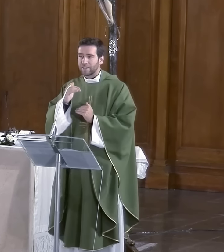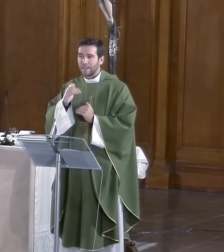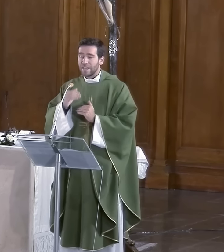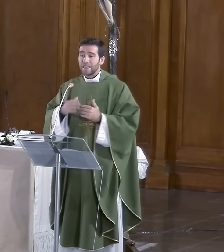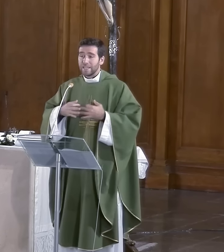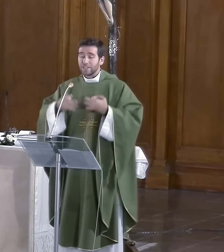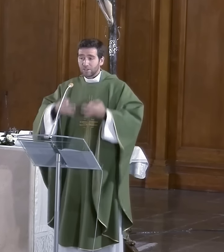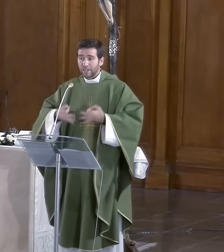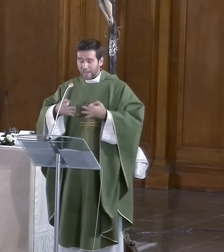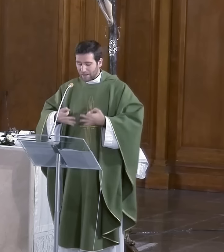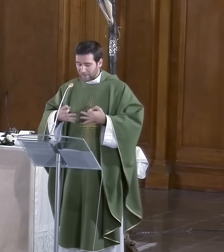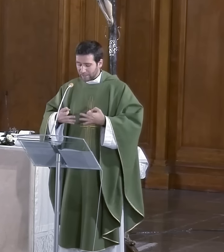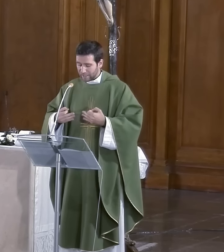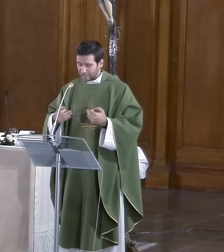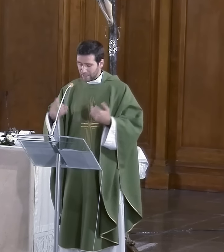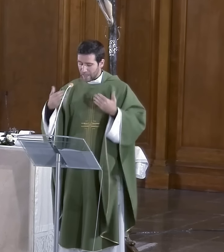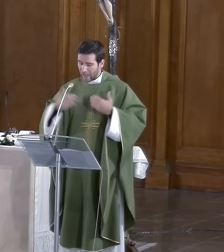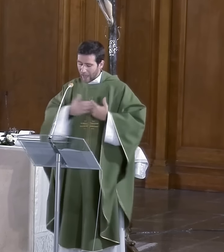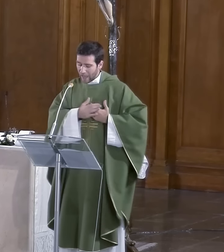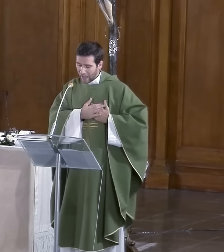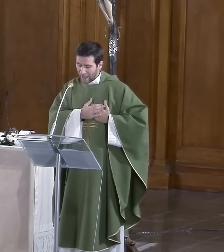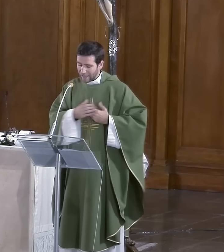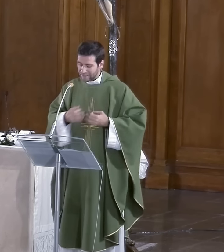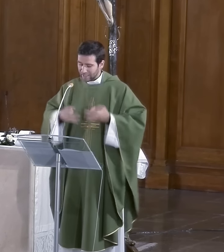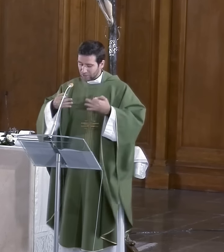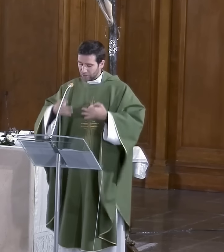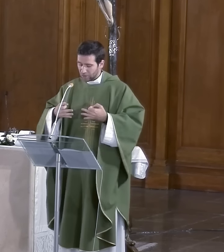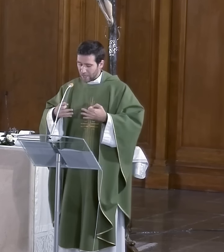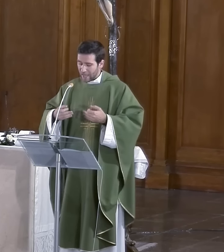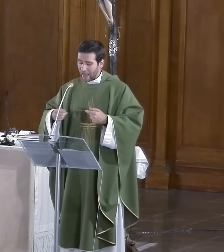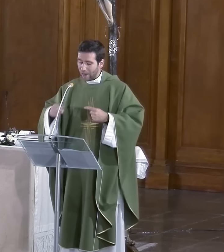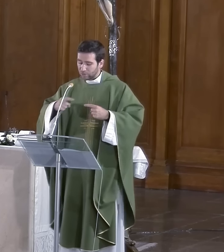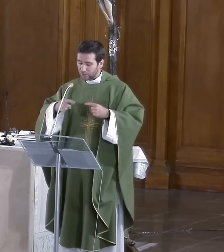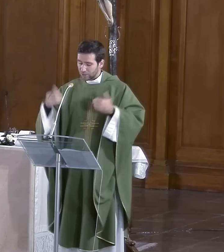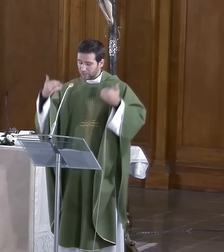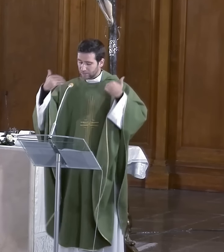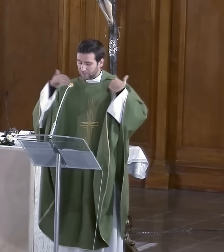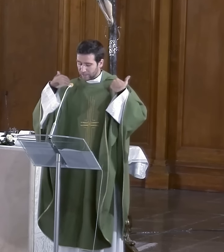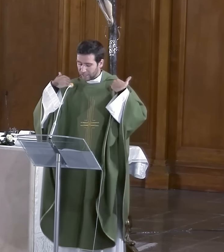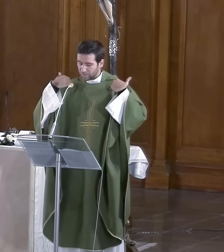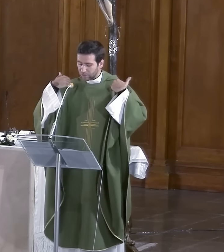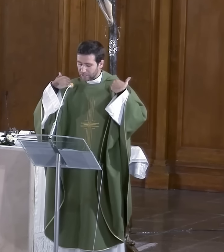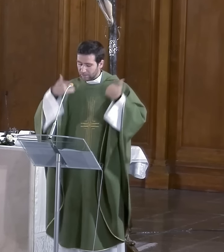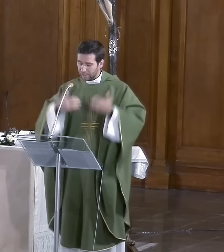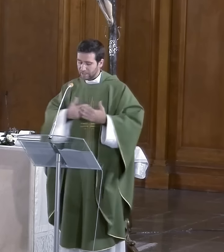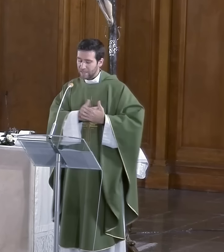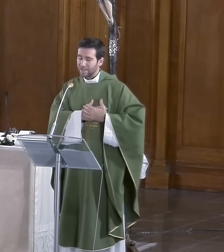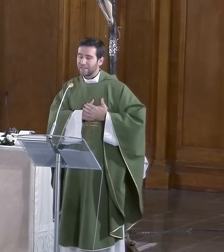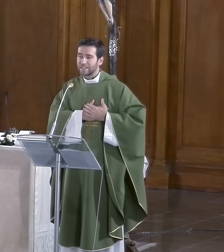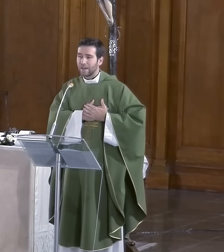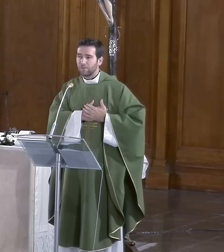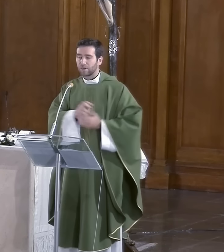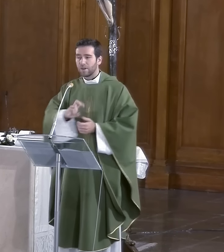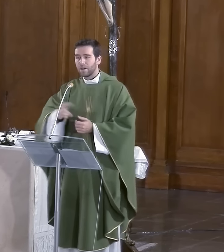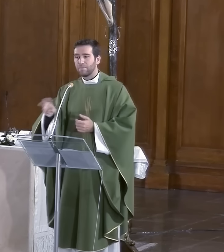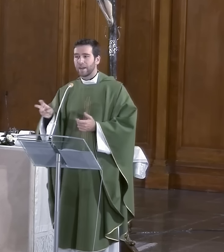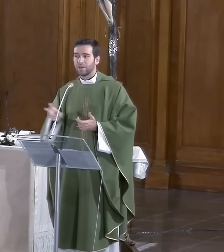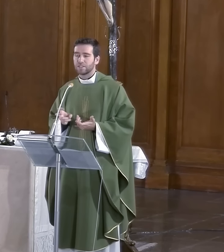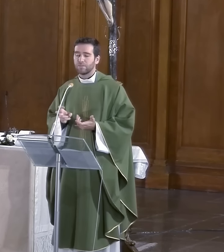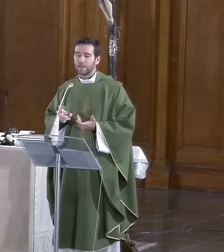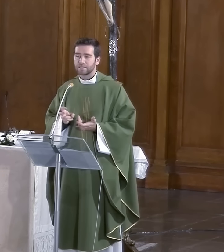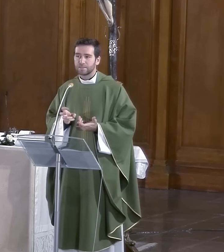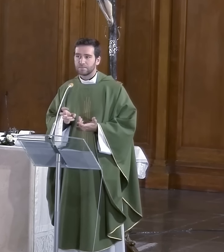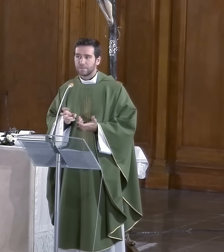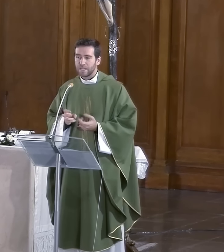verdad. Y estoy realmente siendo autor, responsable de ese amor para